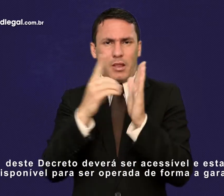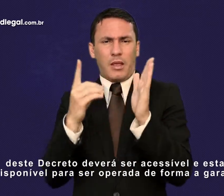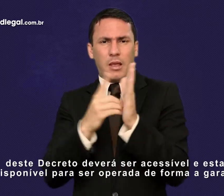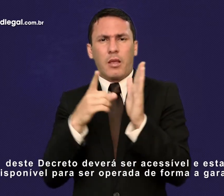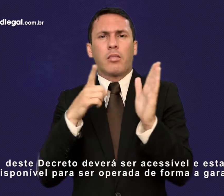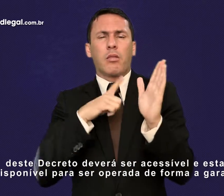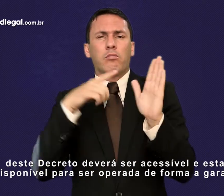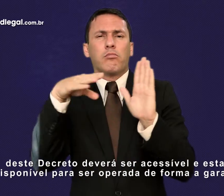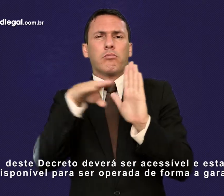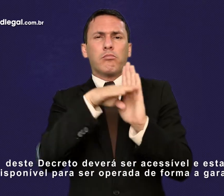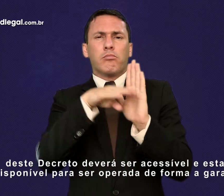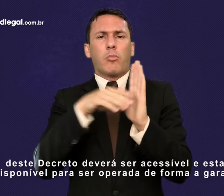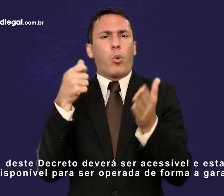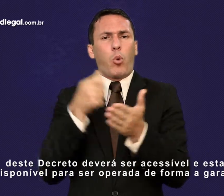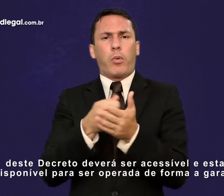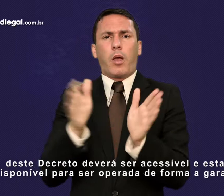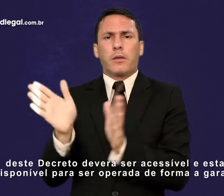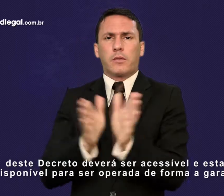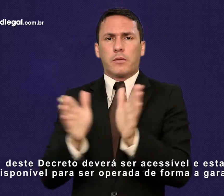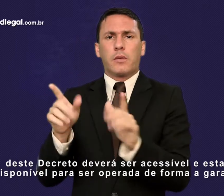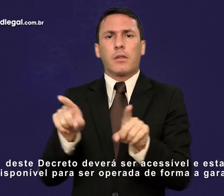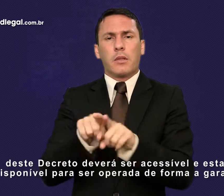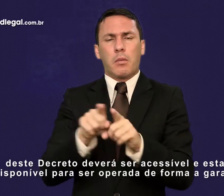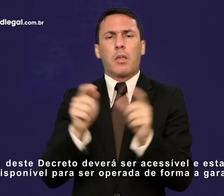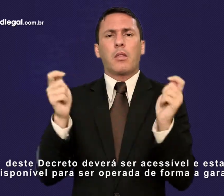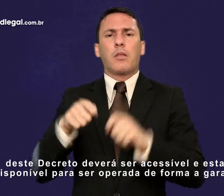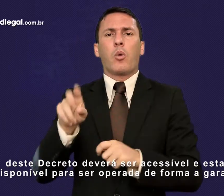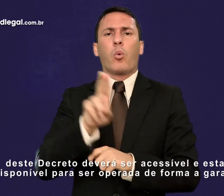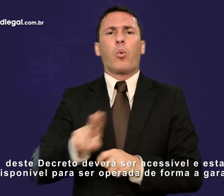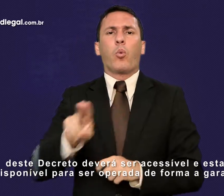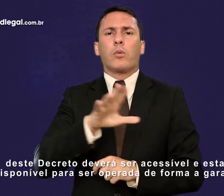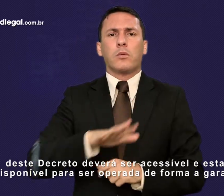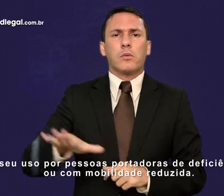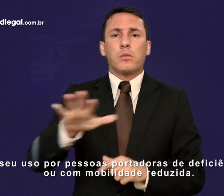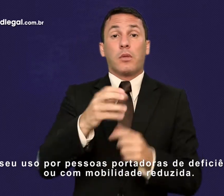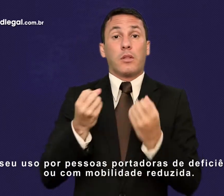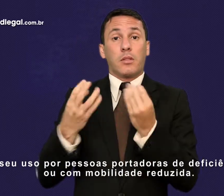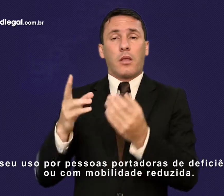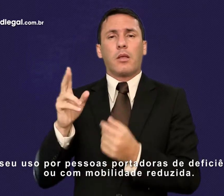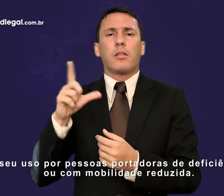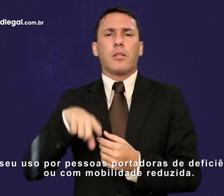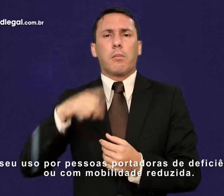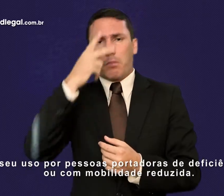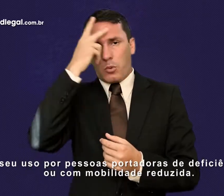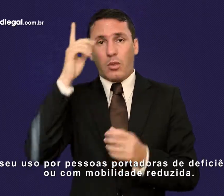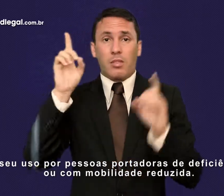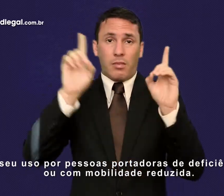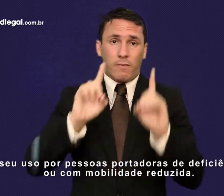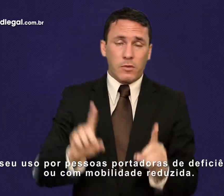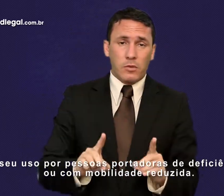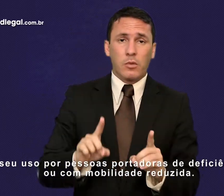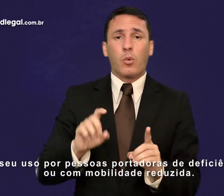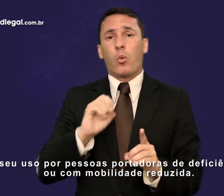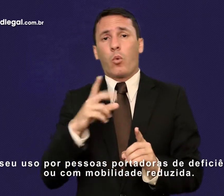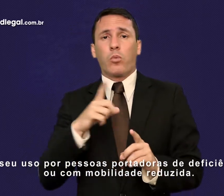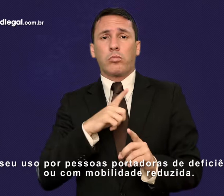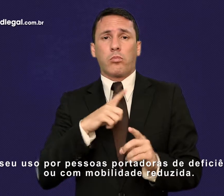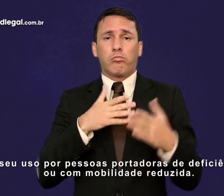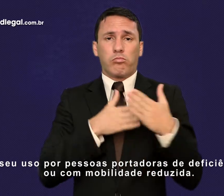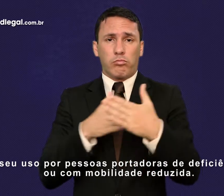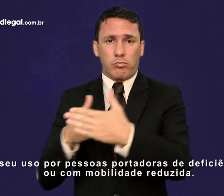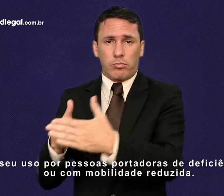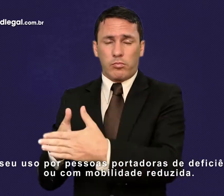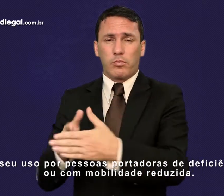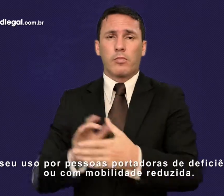decreto deverá ser acessível e estar disponível para ser operada de forma a garantir o seu uso por pessoas portadoras de deficiência ou